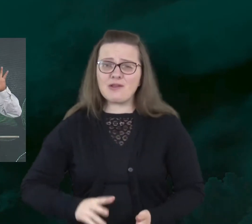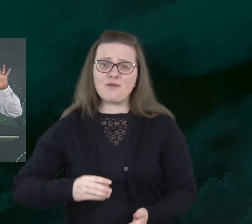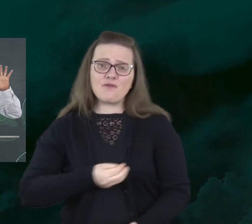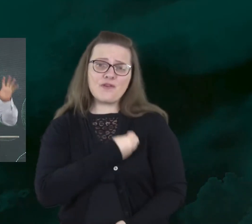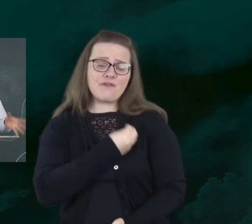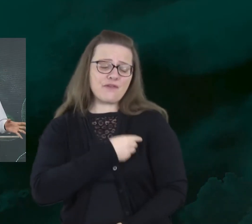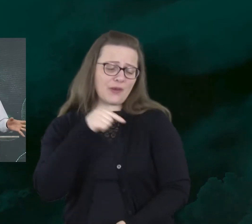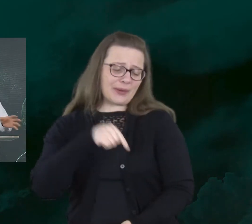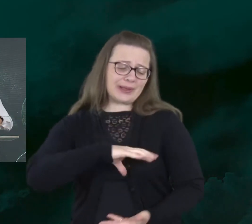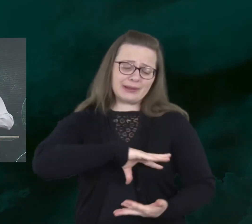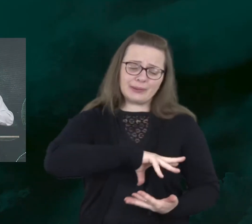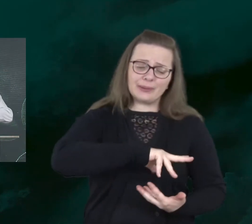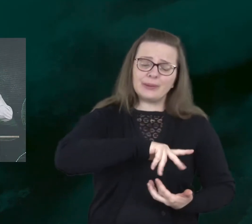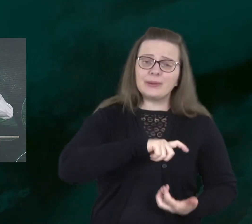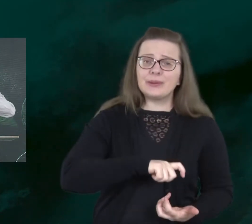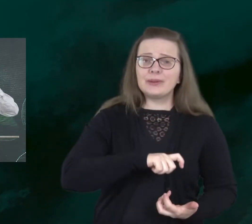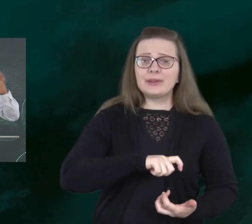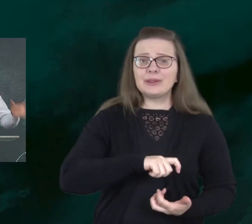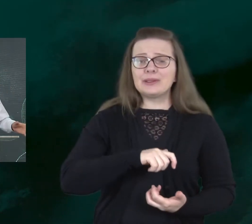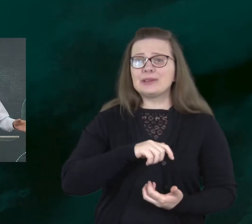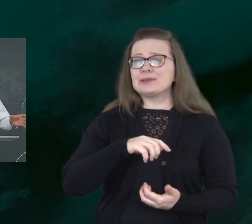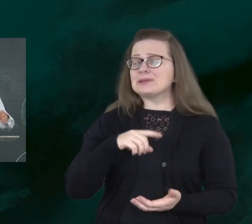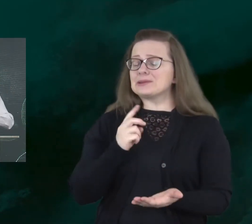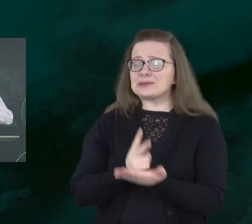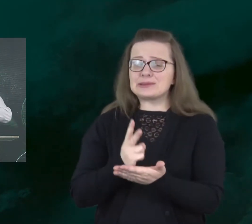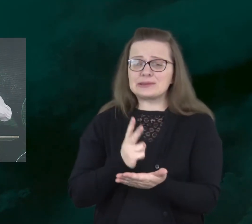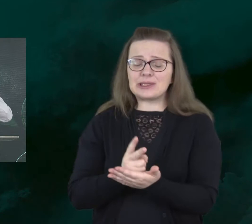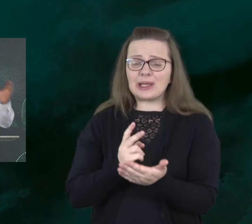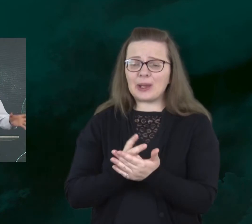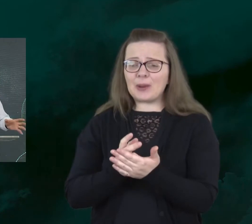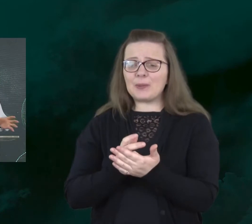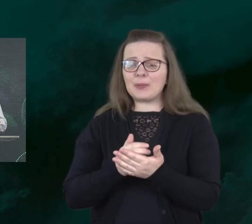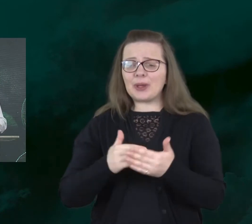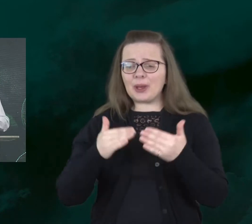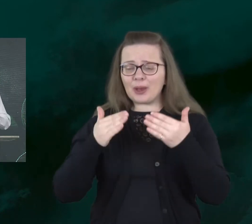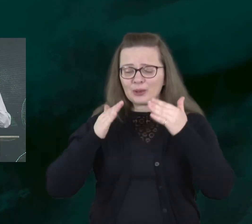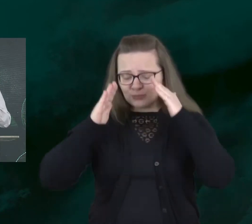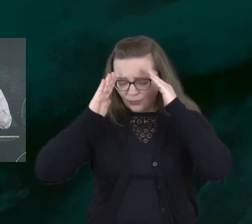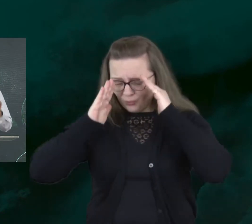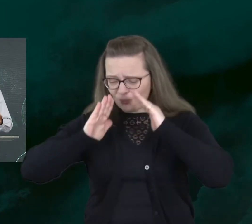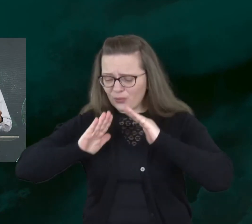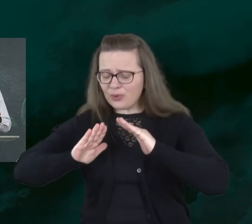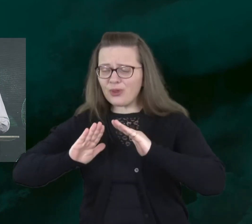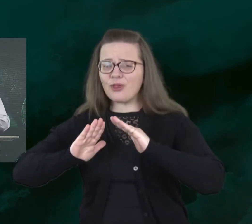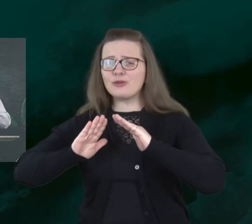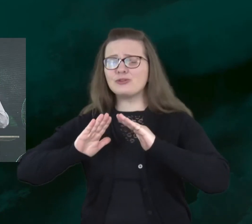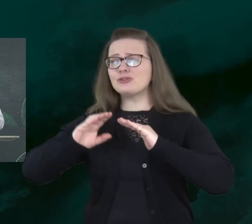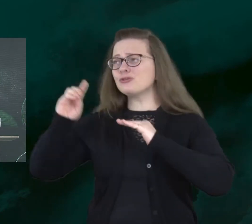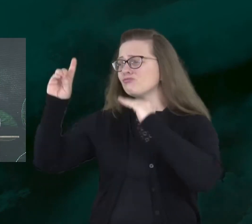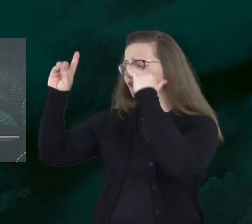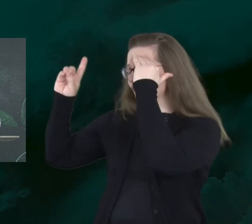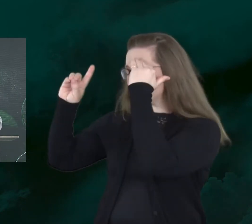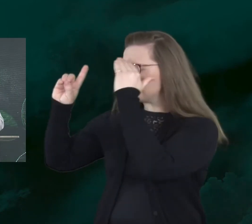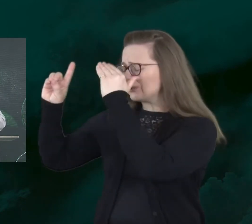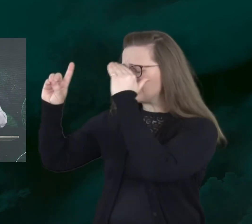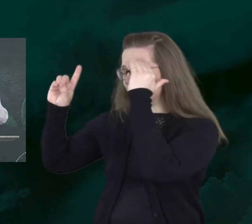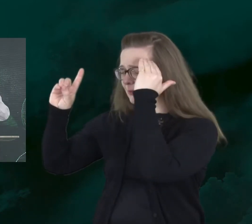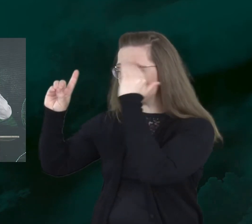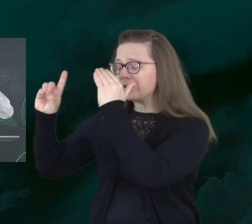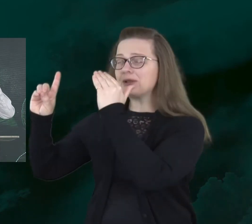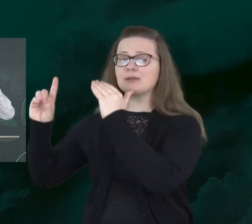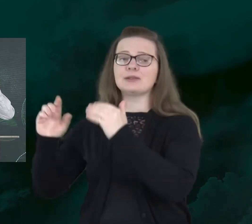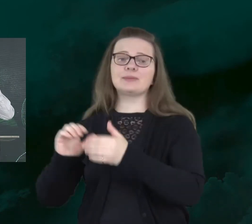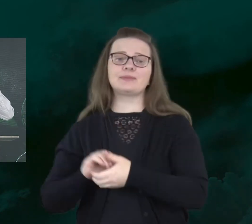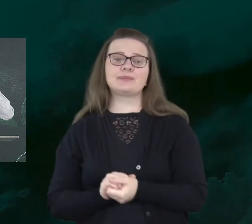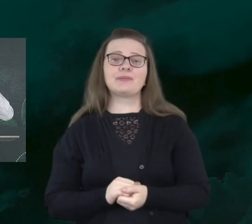ter sido rebaixado, tem sido esvaziado, tem sido humilhado, mas ele veio aqui na terra porque